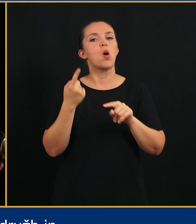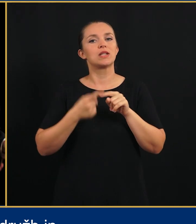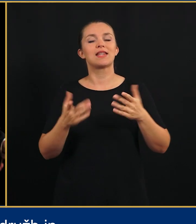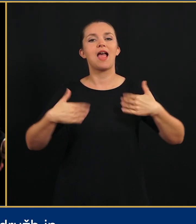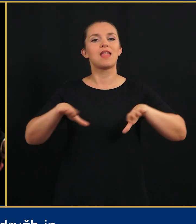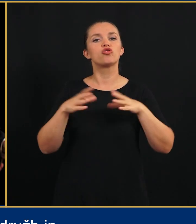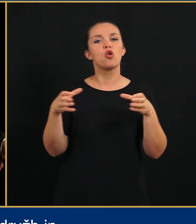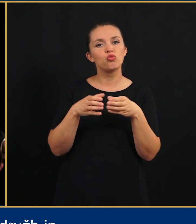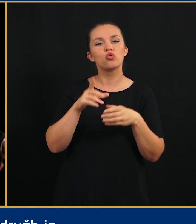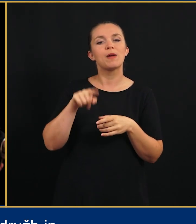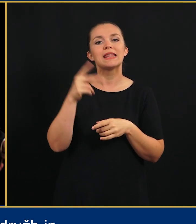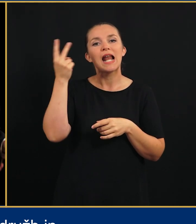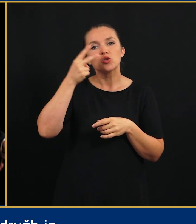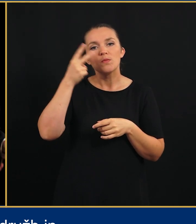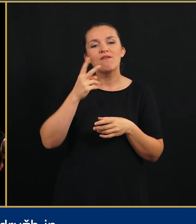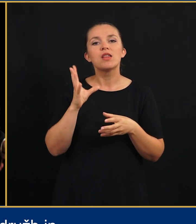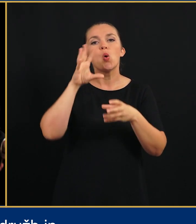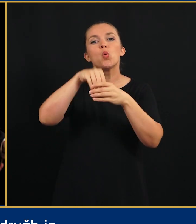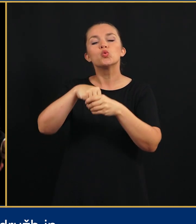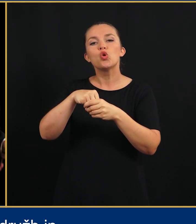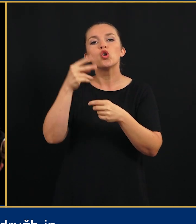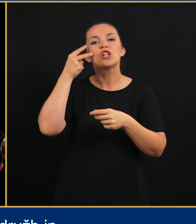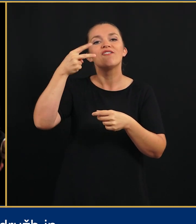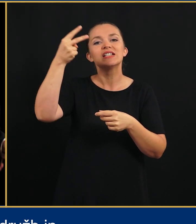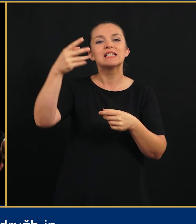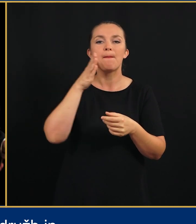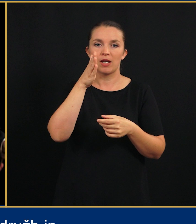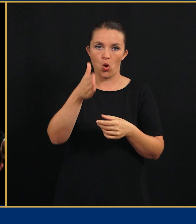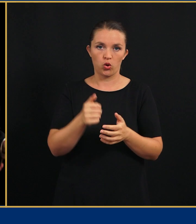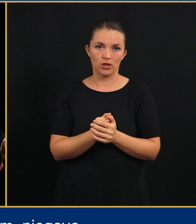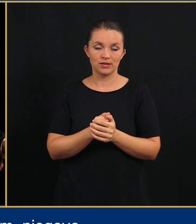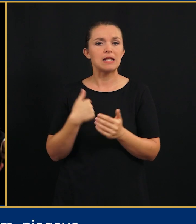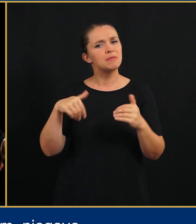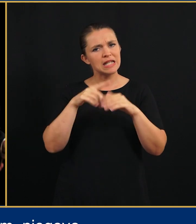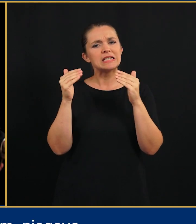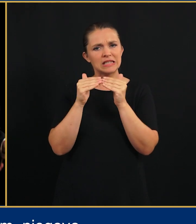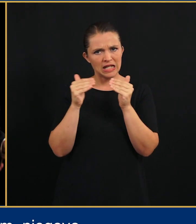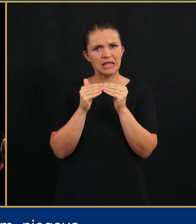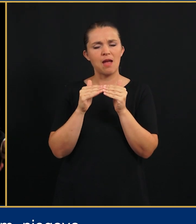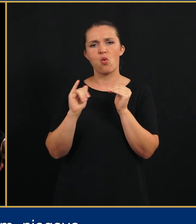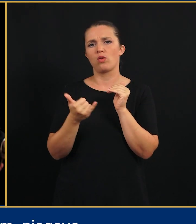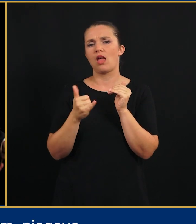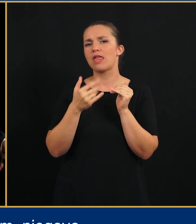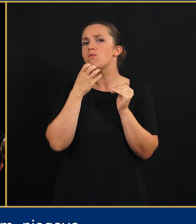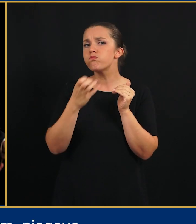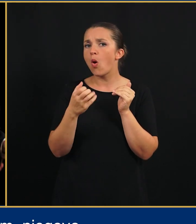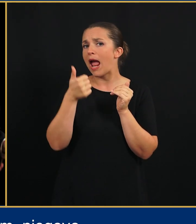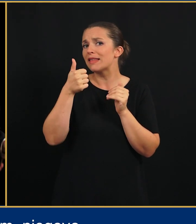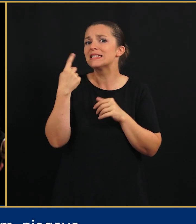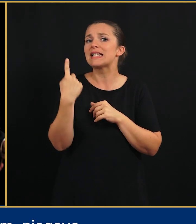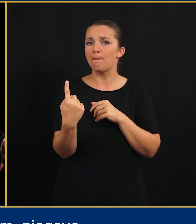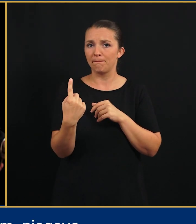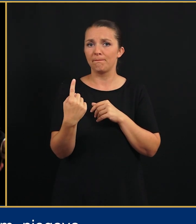dela naših družb in razumevanja vključujoče vizije prihodnosti. Strinjamo se, da je Bog en